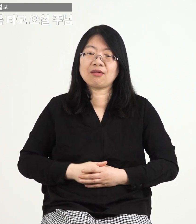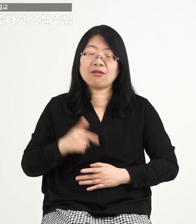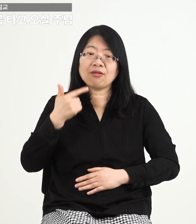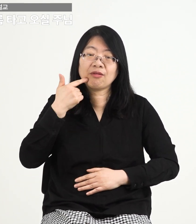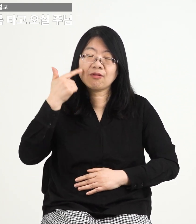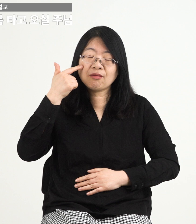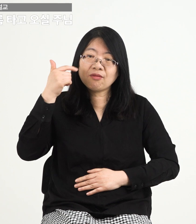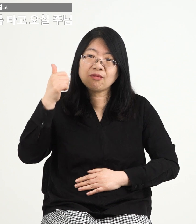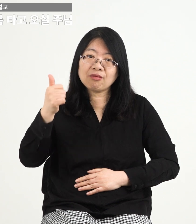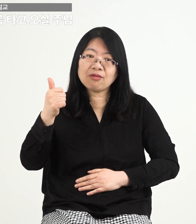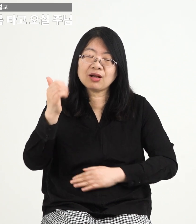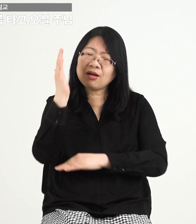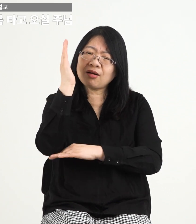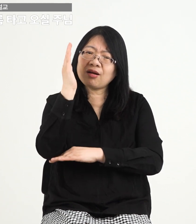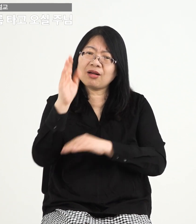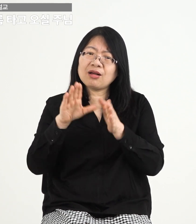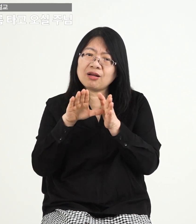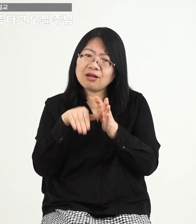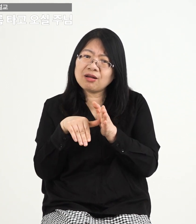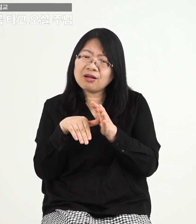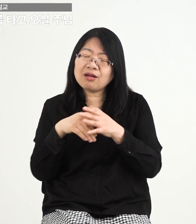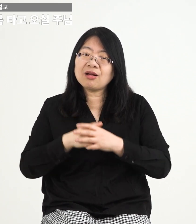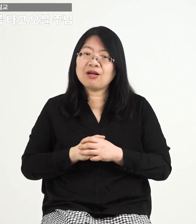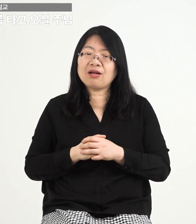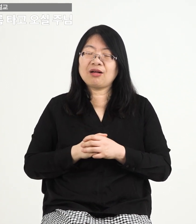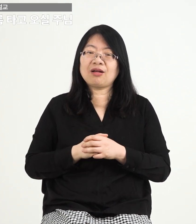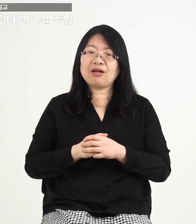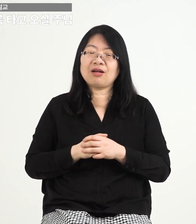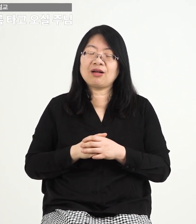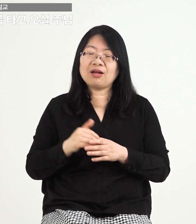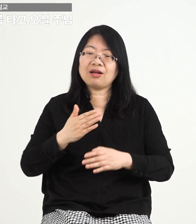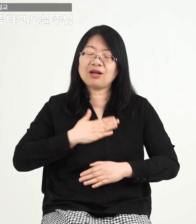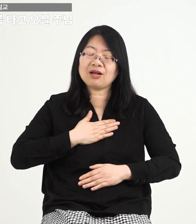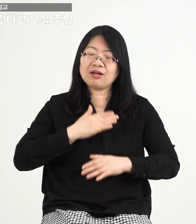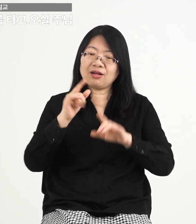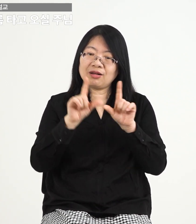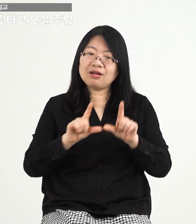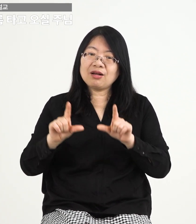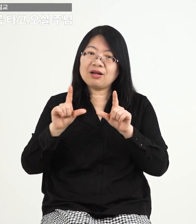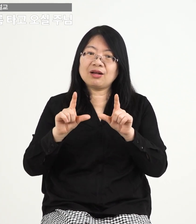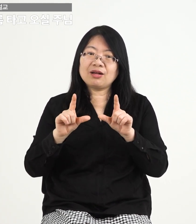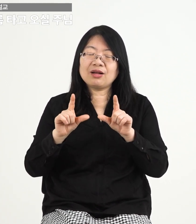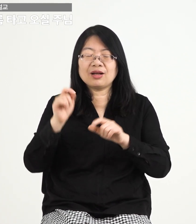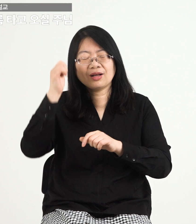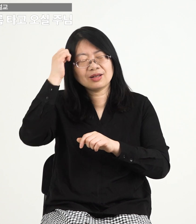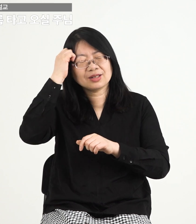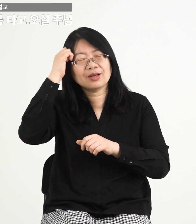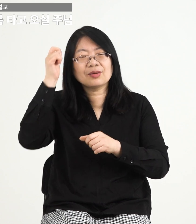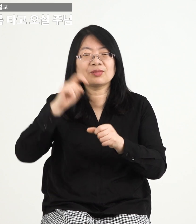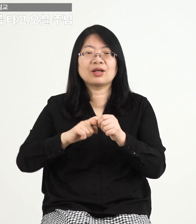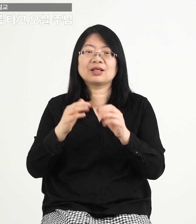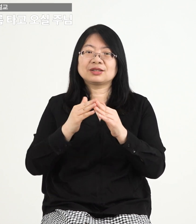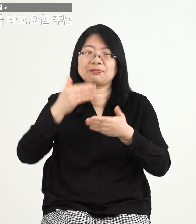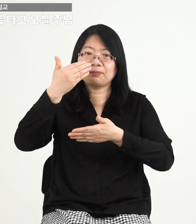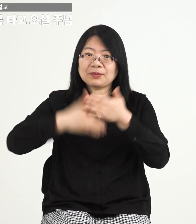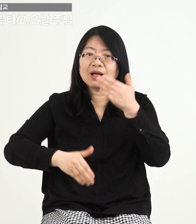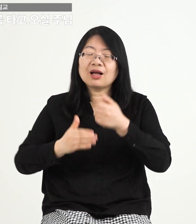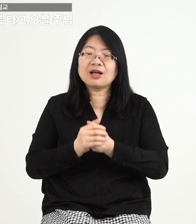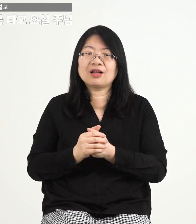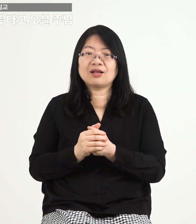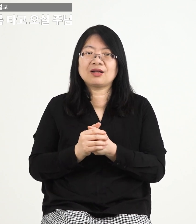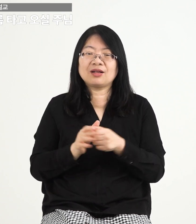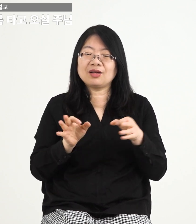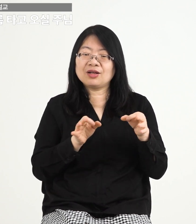목사님 그 설교 시간에 자기가 사는 잠자리용 집 외에는